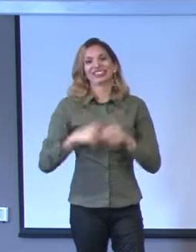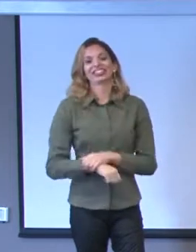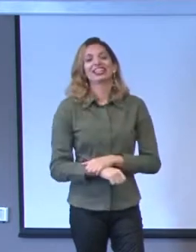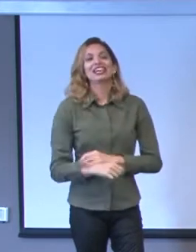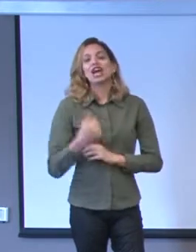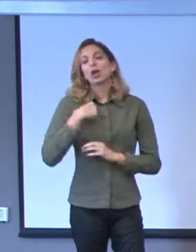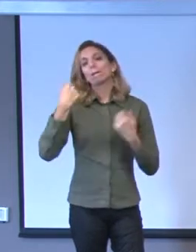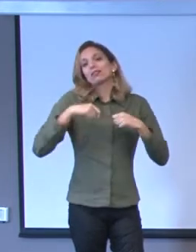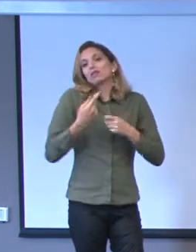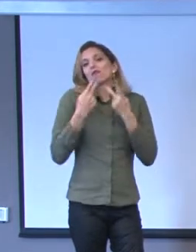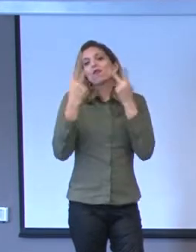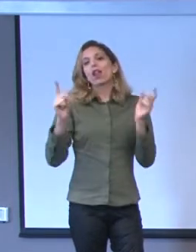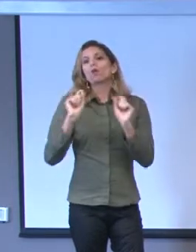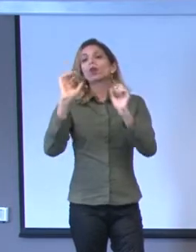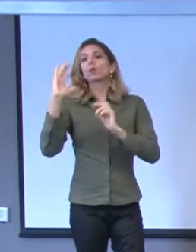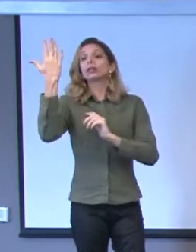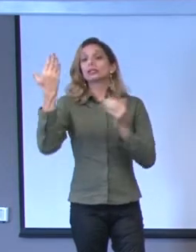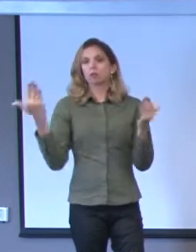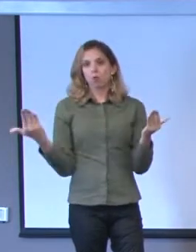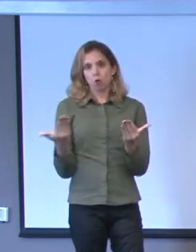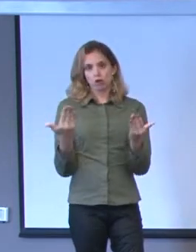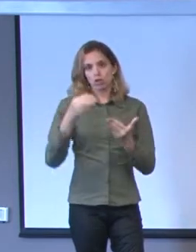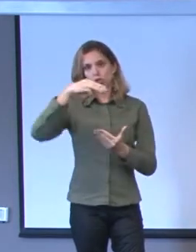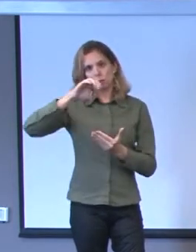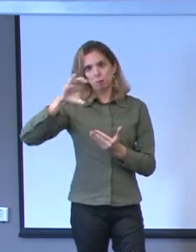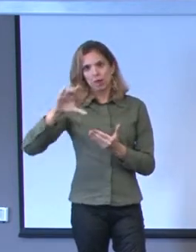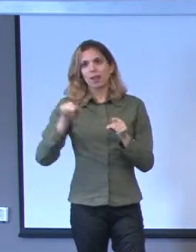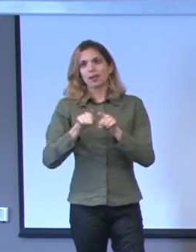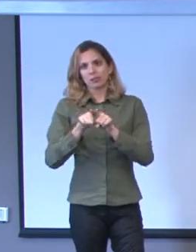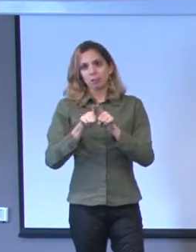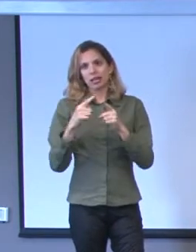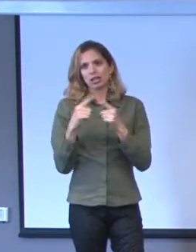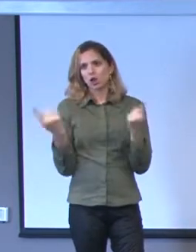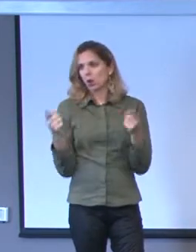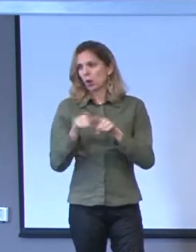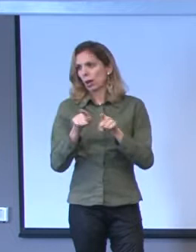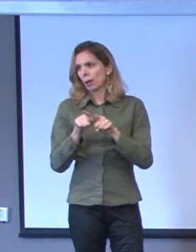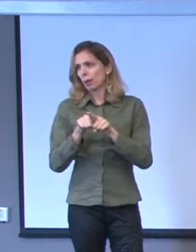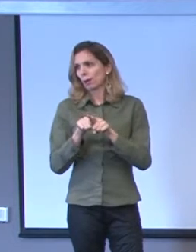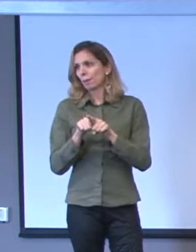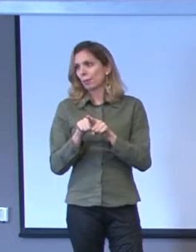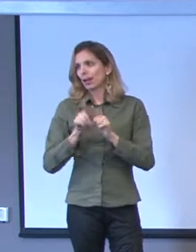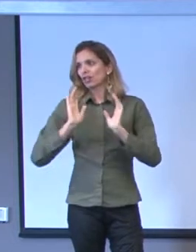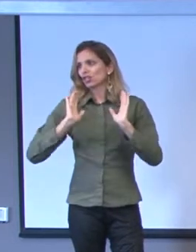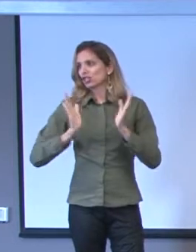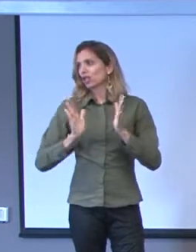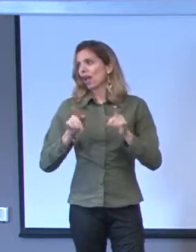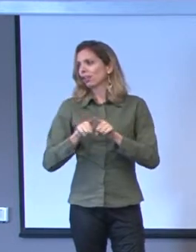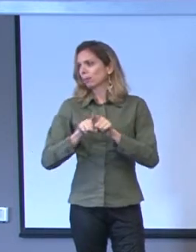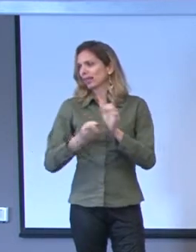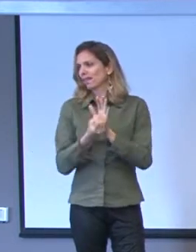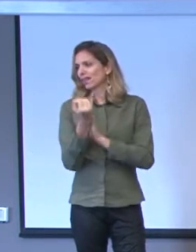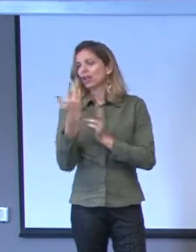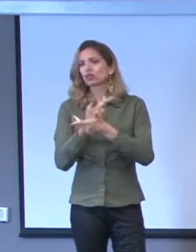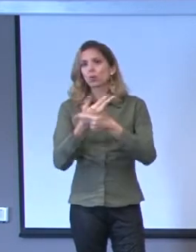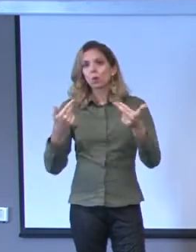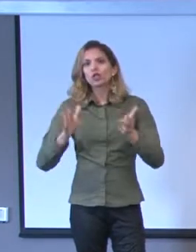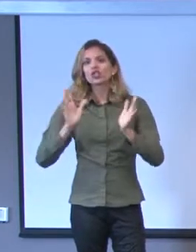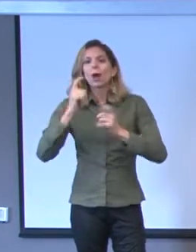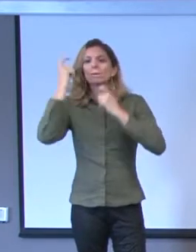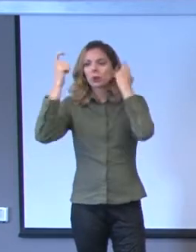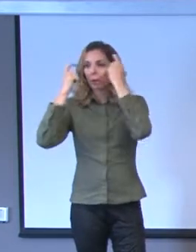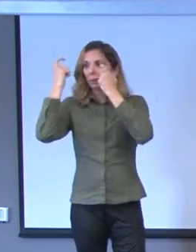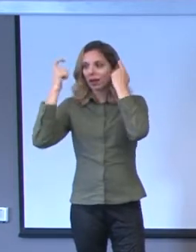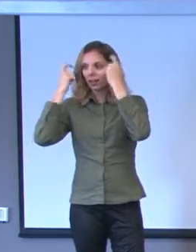porque eu não preciso nem falar o que está acontecendo no Ministério da Educação, né? Todos nós da educação temos acompanhado, e tem uma série de coisas que nos preocupam